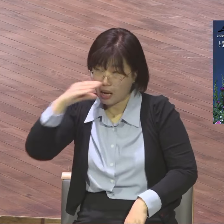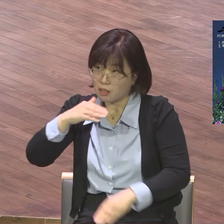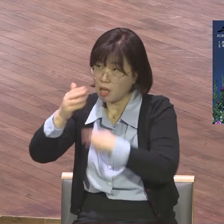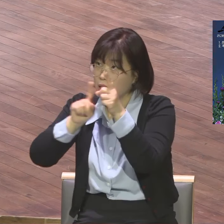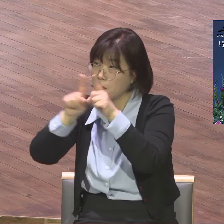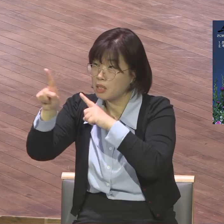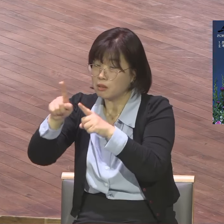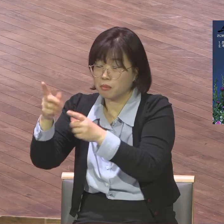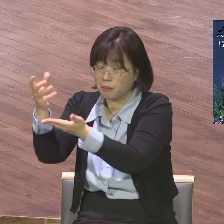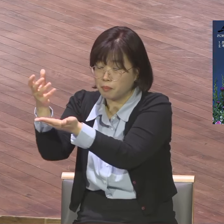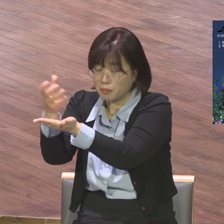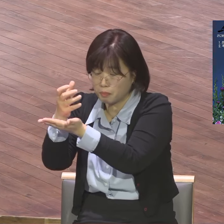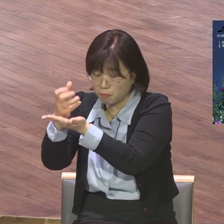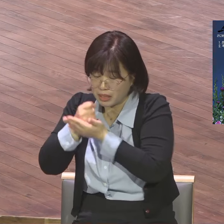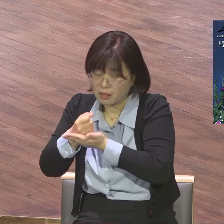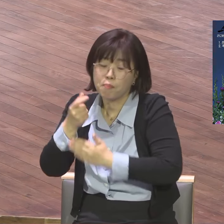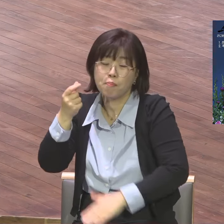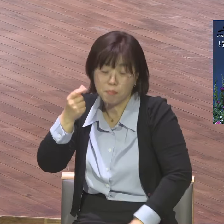거의 다 놓쳐요.